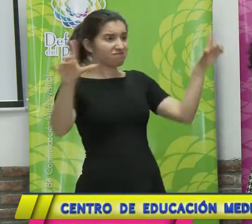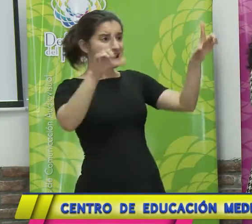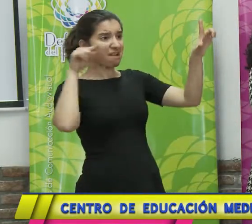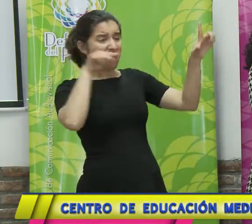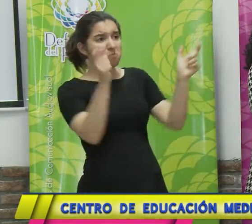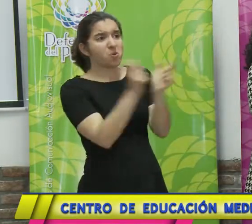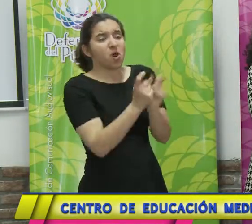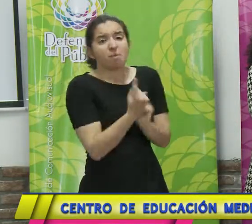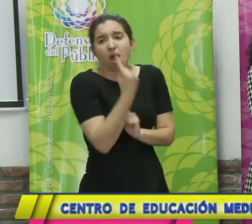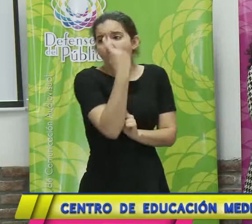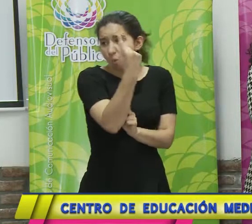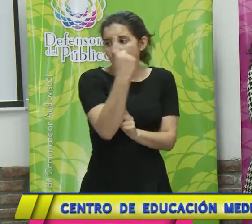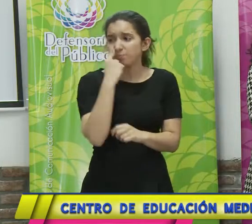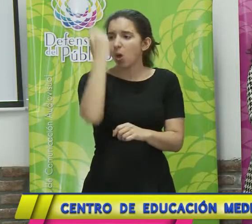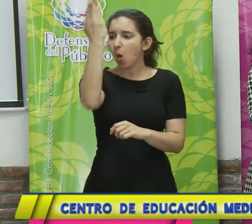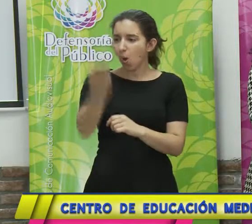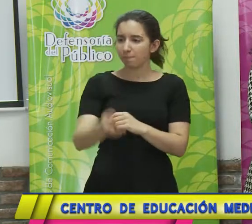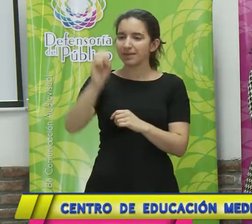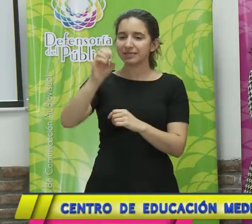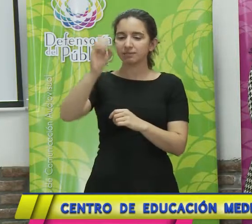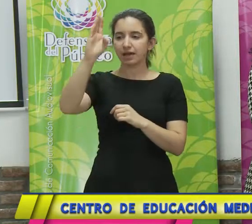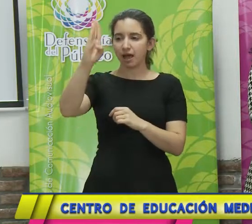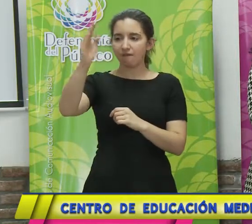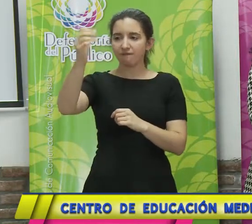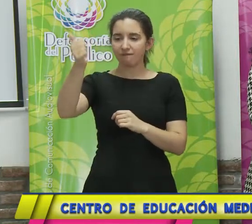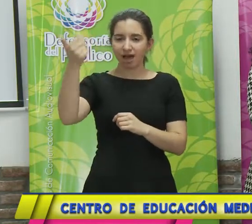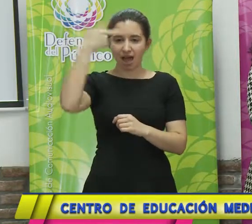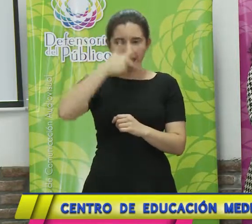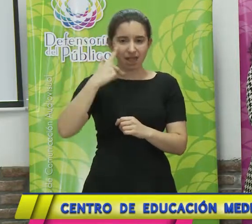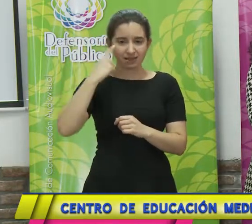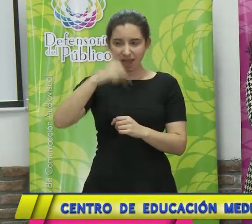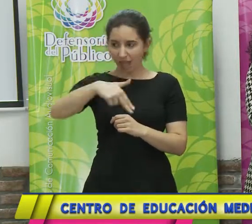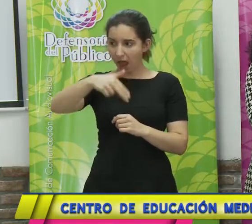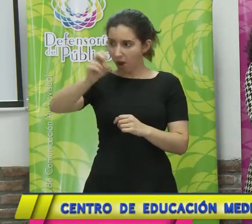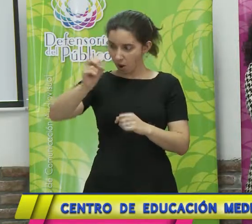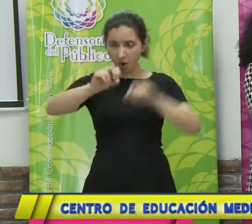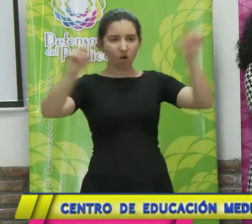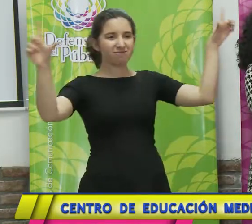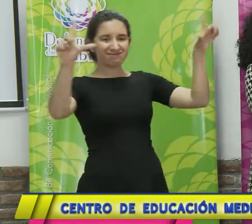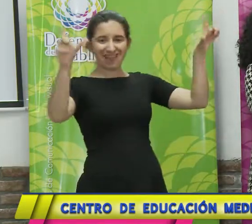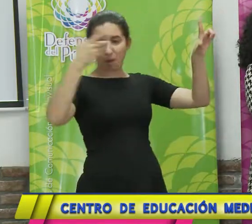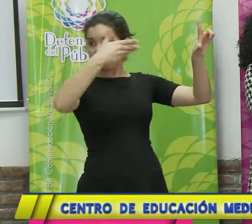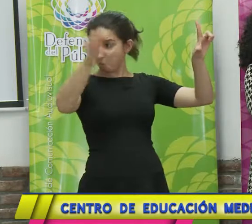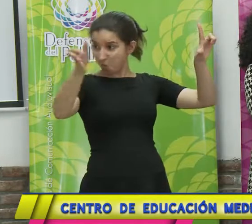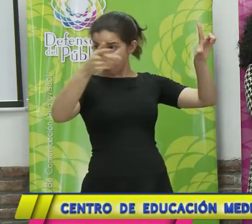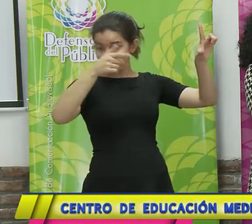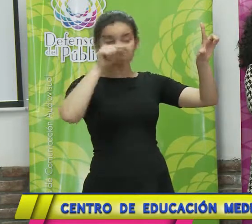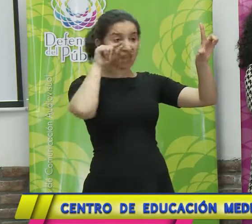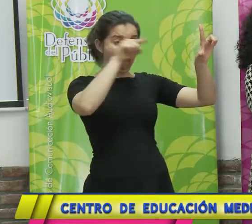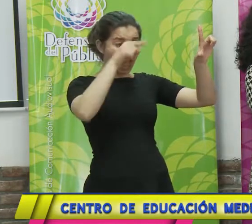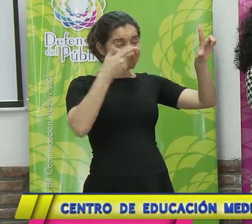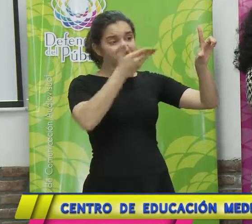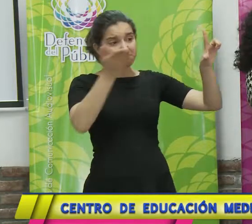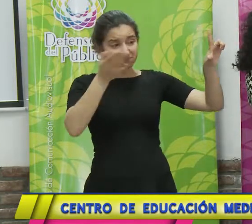Creo yo que es el que conduce el bayano que es en tv pública y por ahí pasan algunos